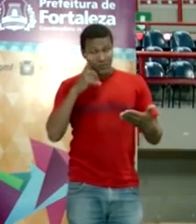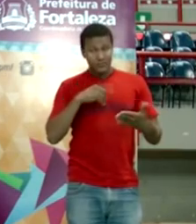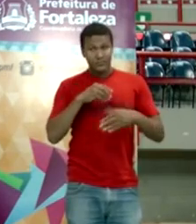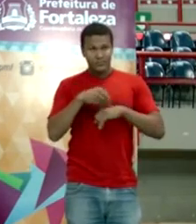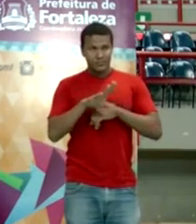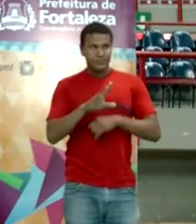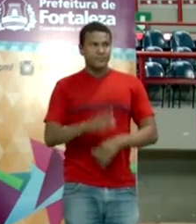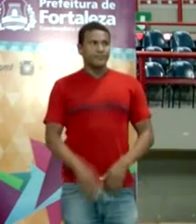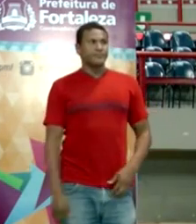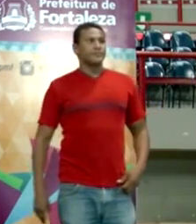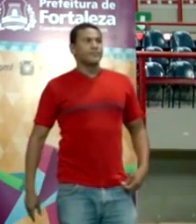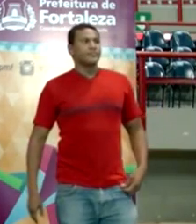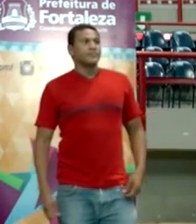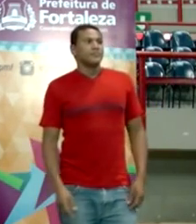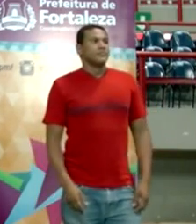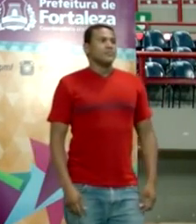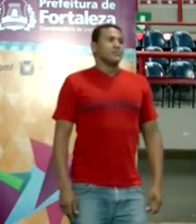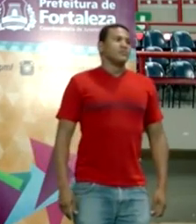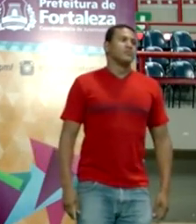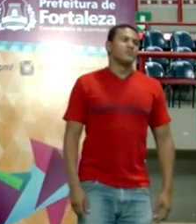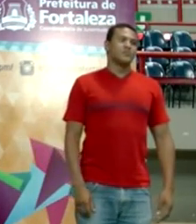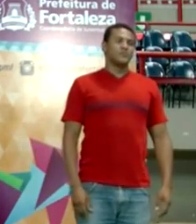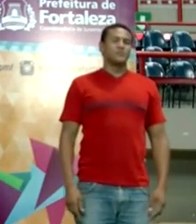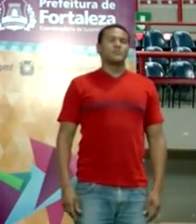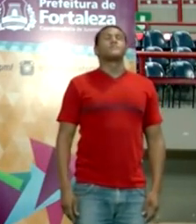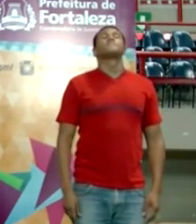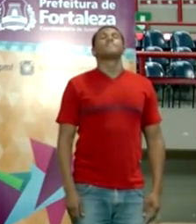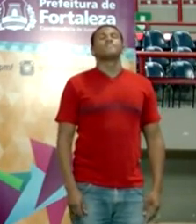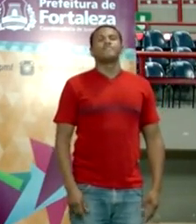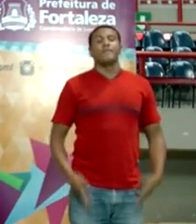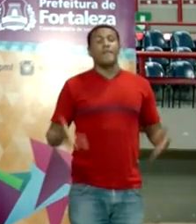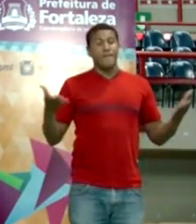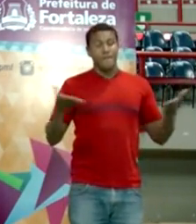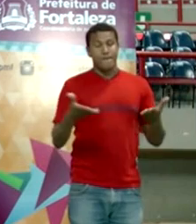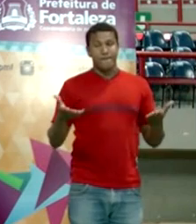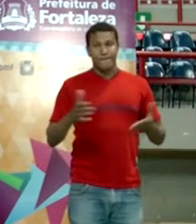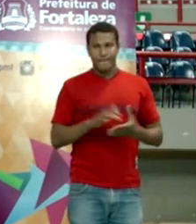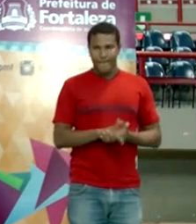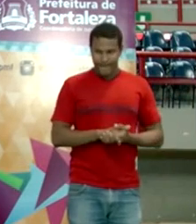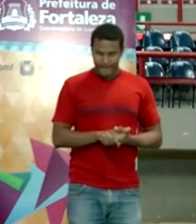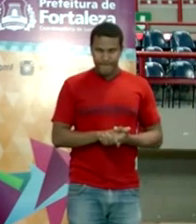bem, agora vem o que é para ser visto. Vamos continuar.